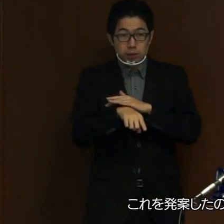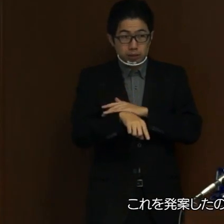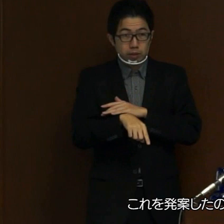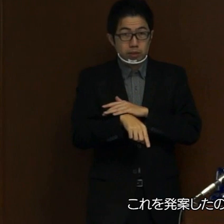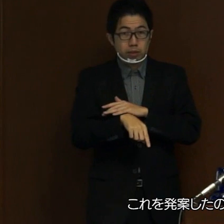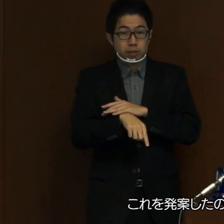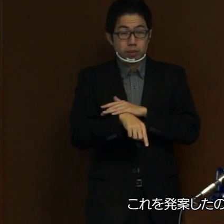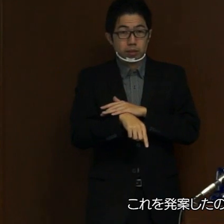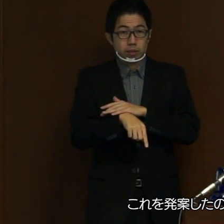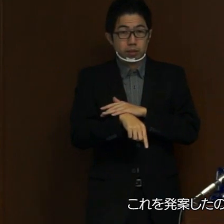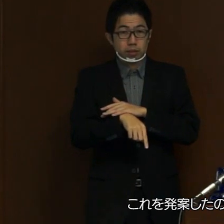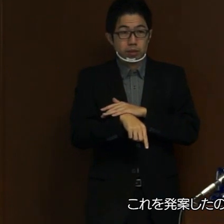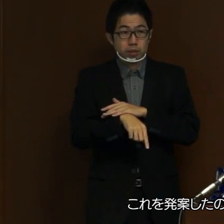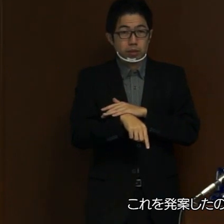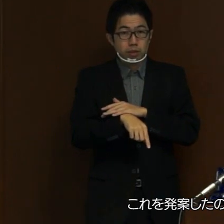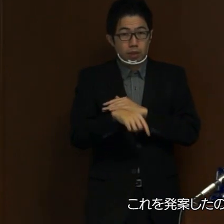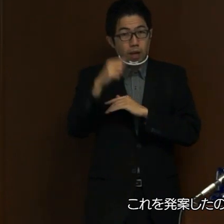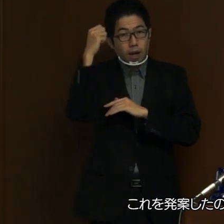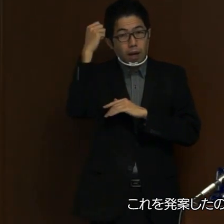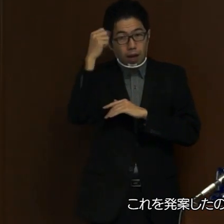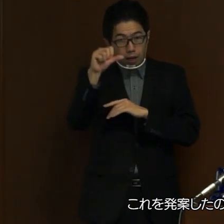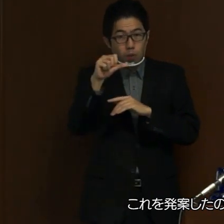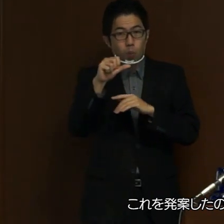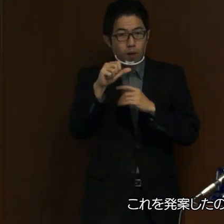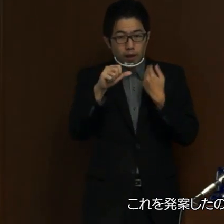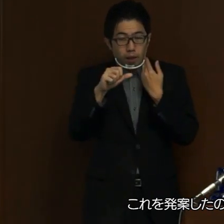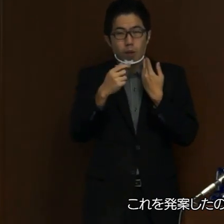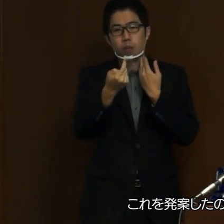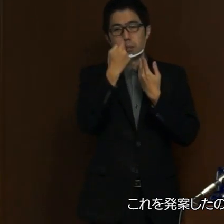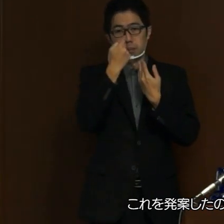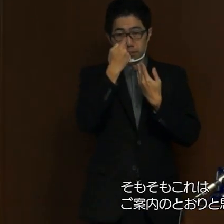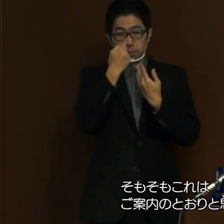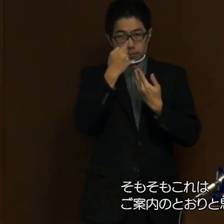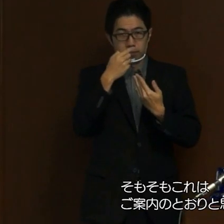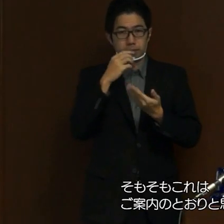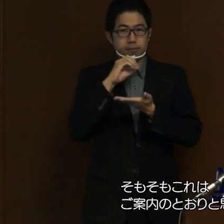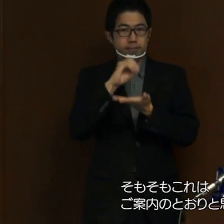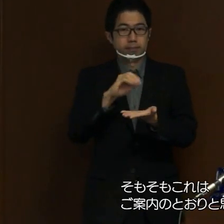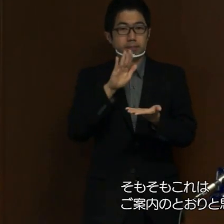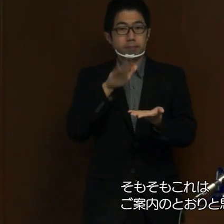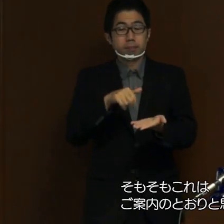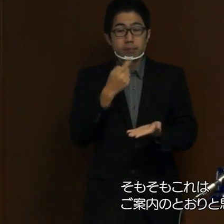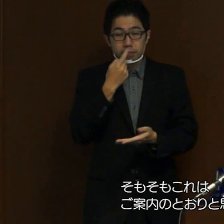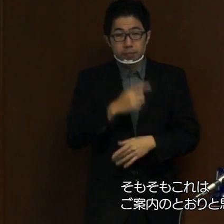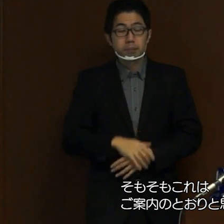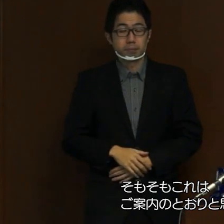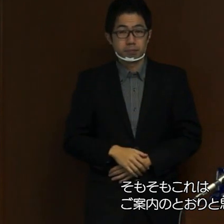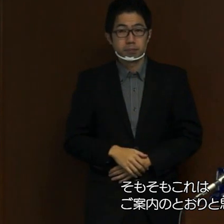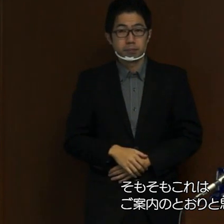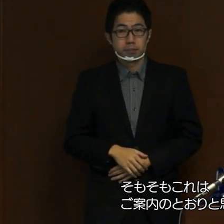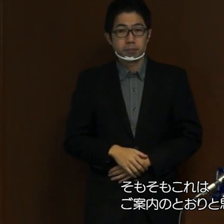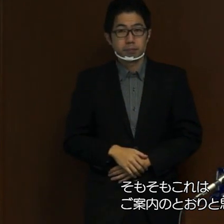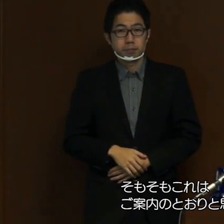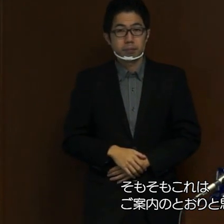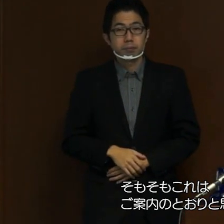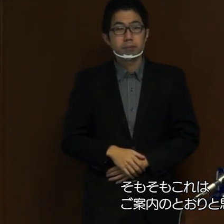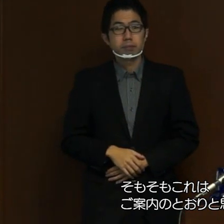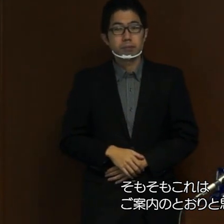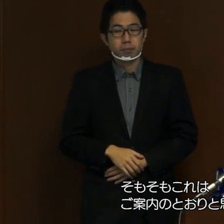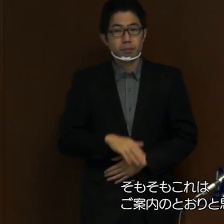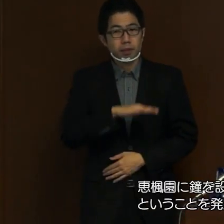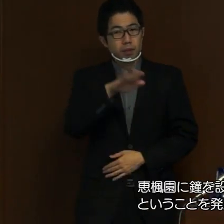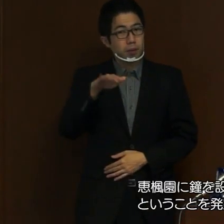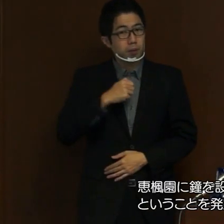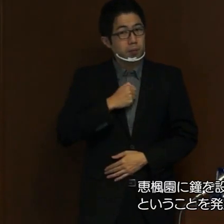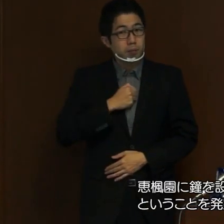これはまず発案したのは私自身です。でそもそもこれはご案内通りと思